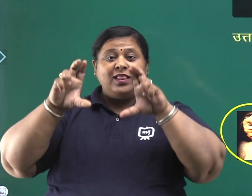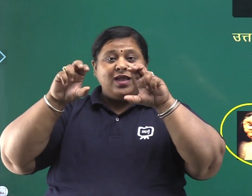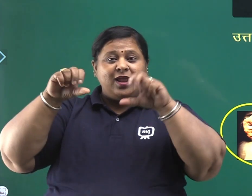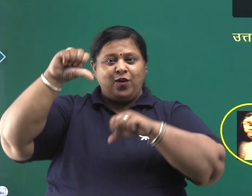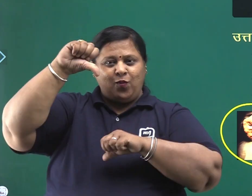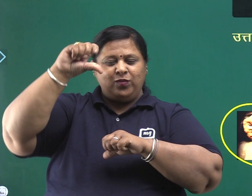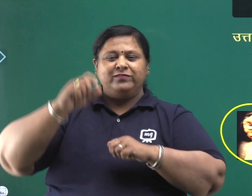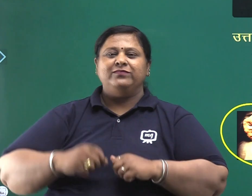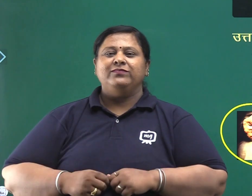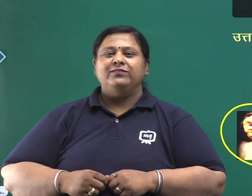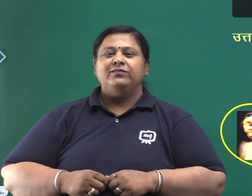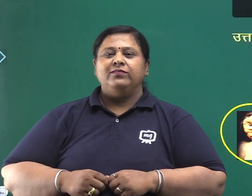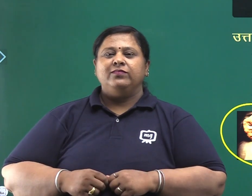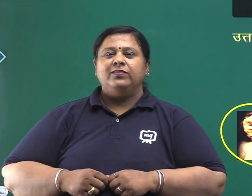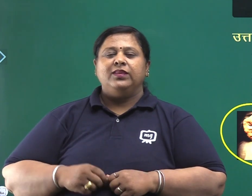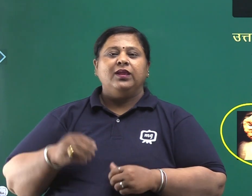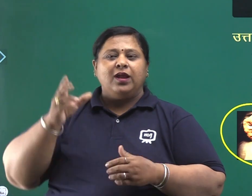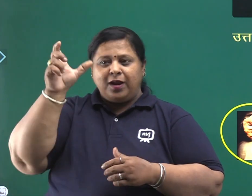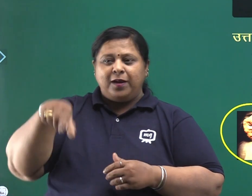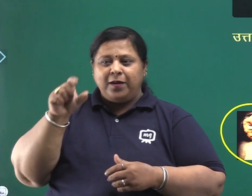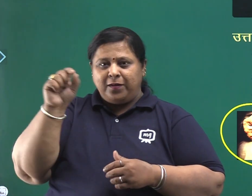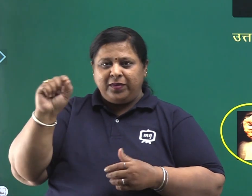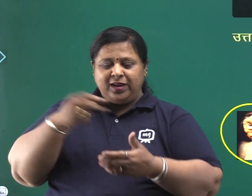9 कबीर की साखियाँ